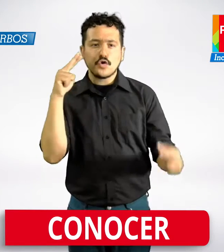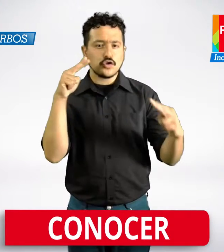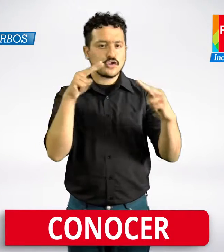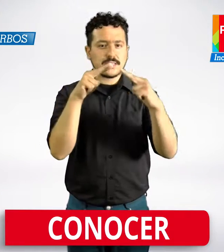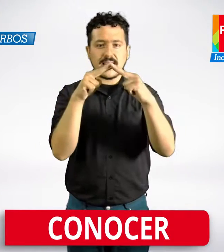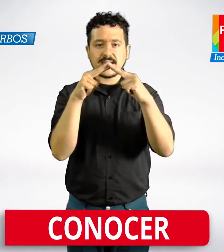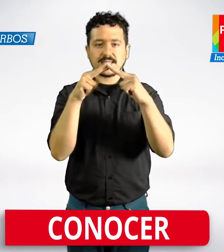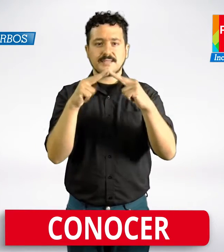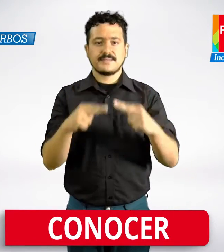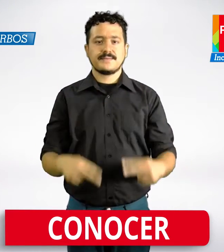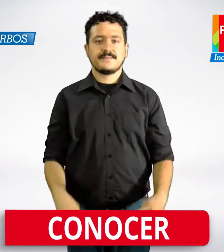Conocer.